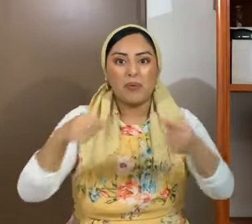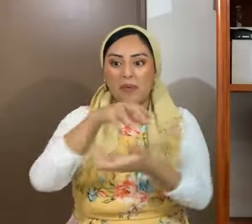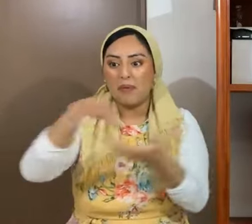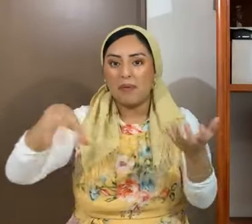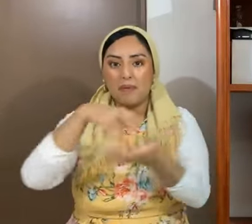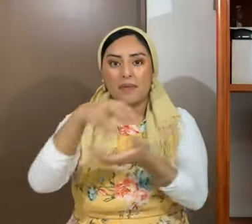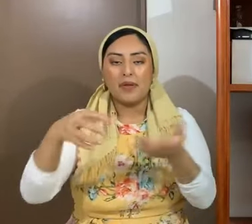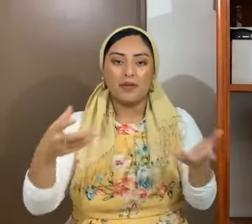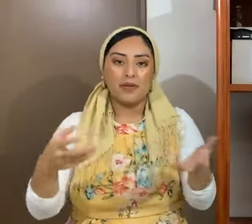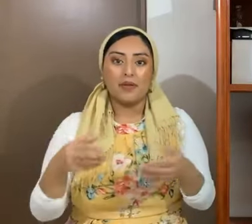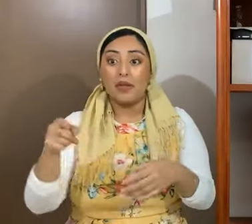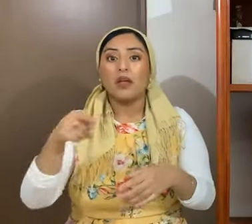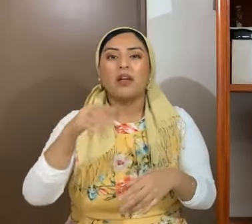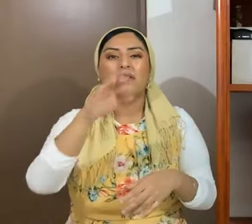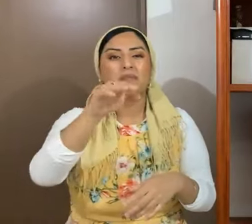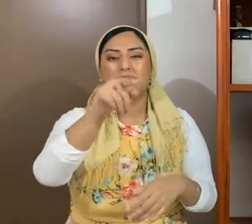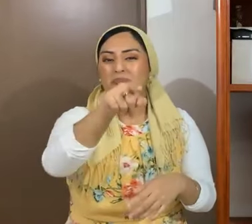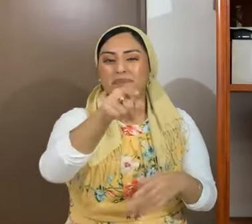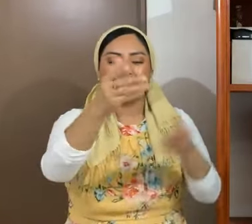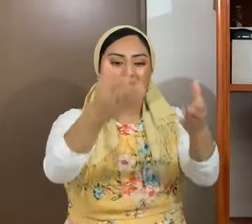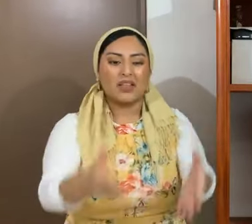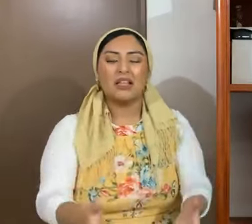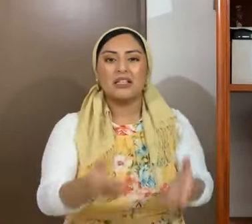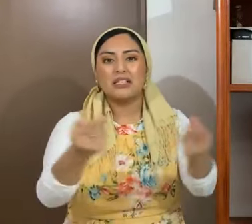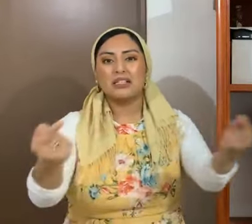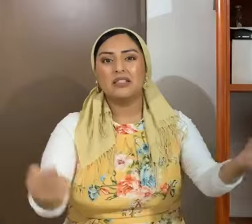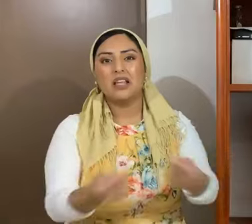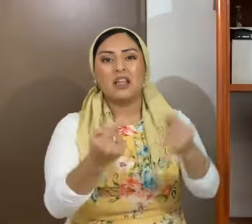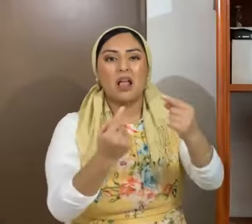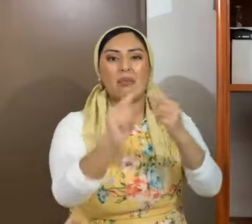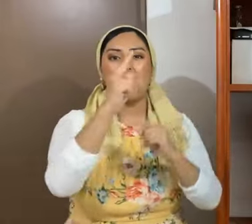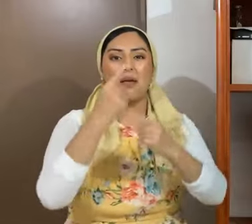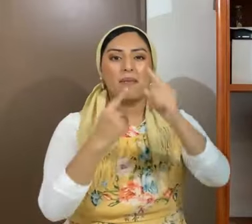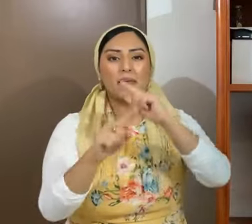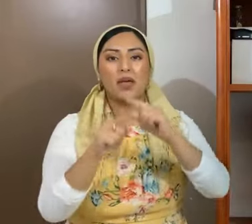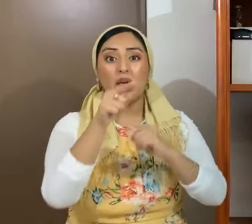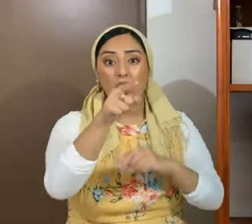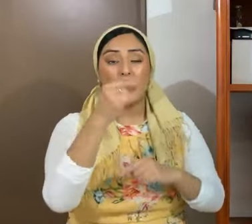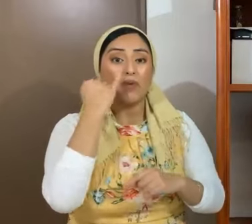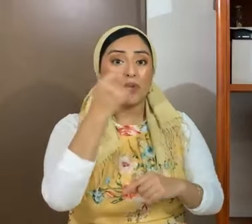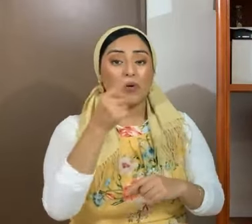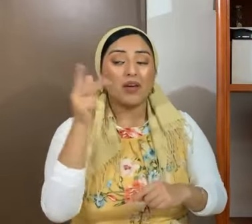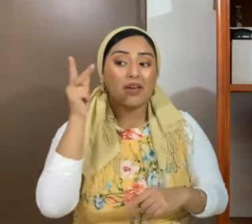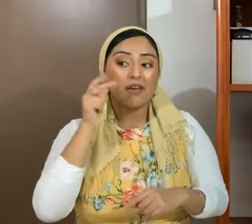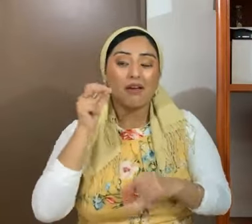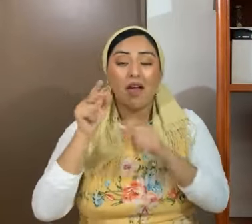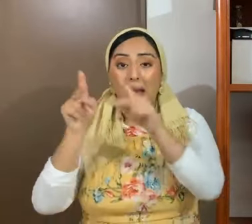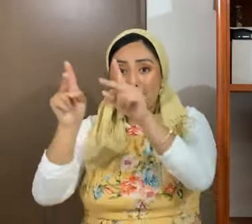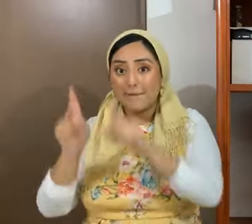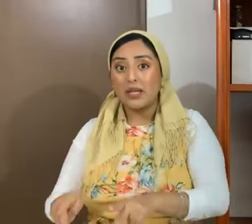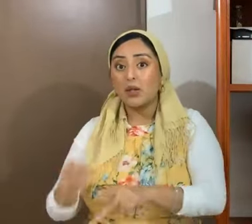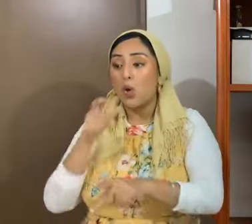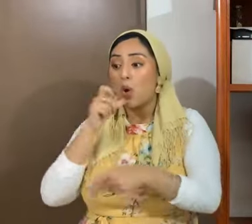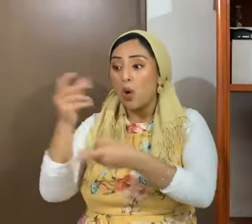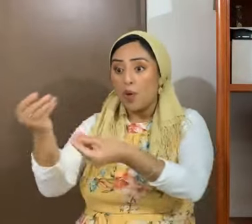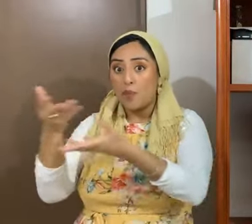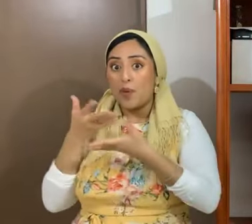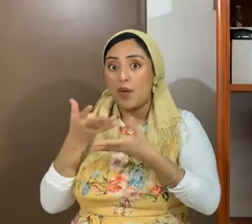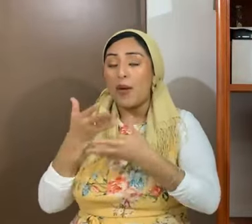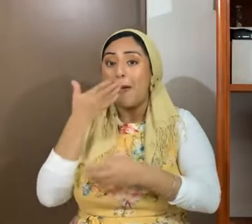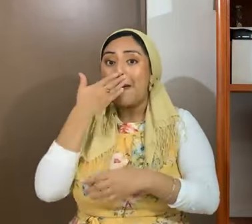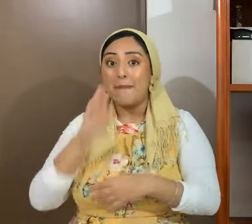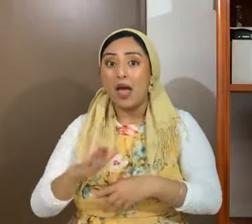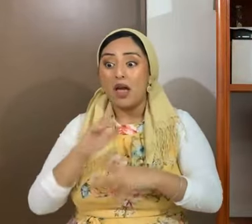el pueblo. Van y te critican, van y te afligen. Si tú escuchas a una persona que va y te dice a ti